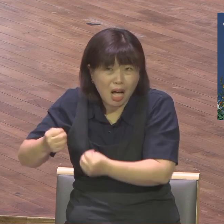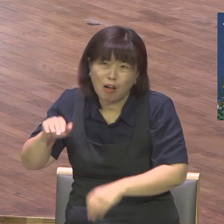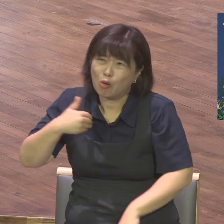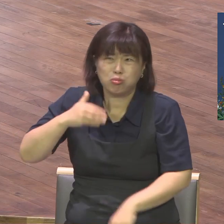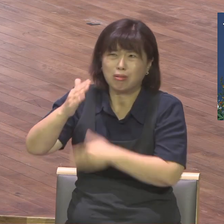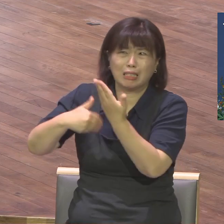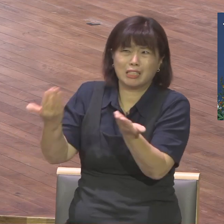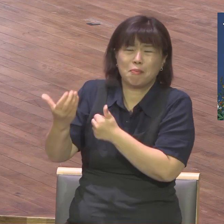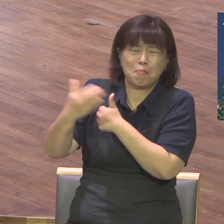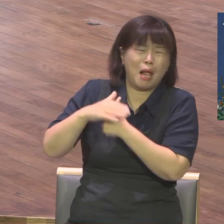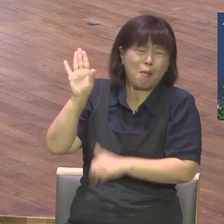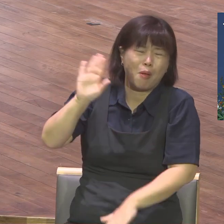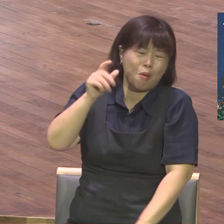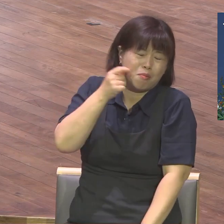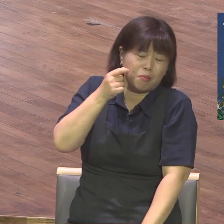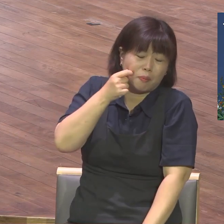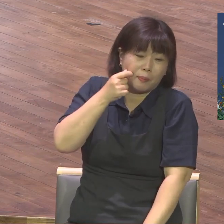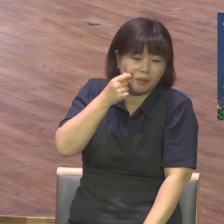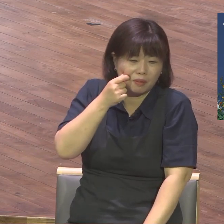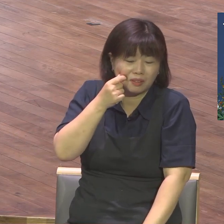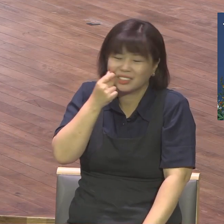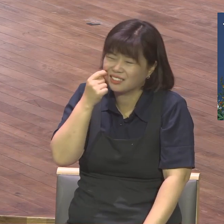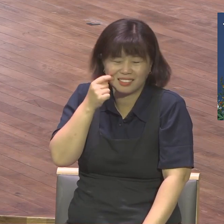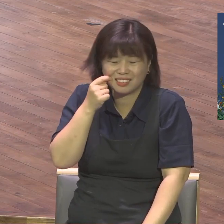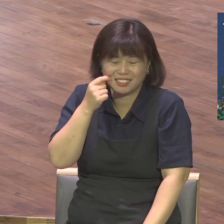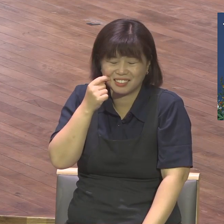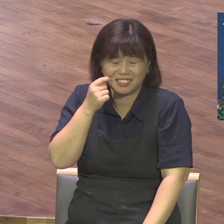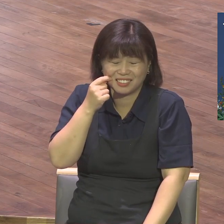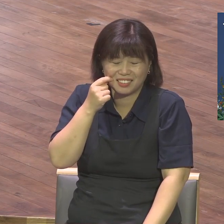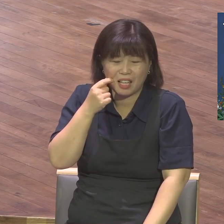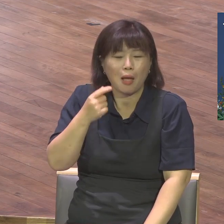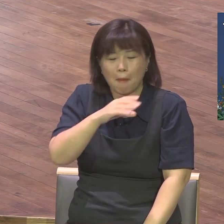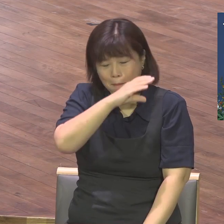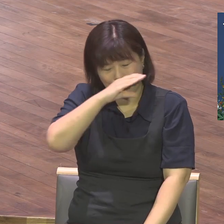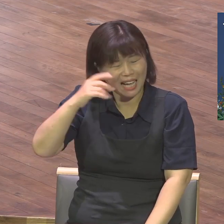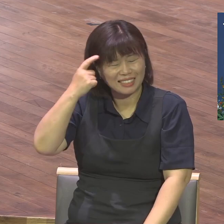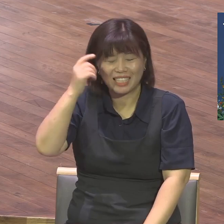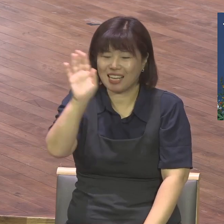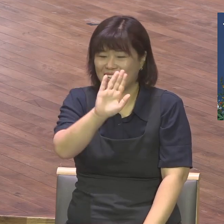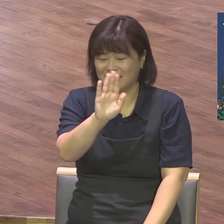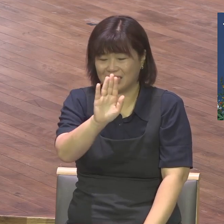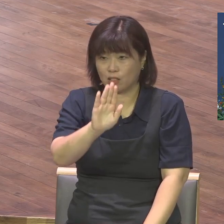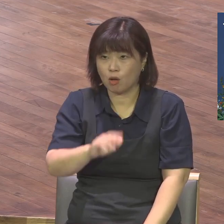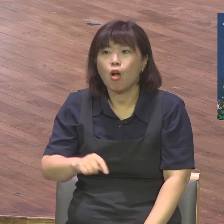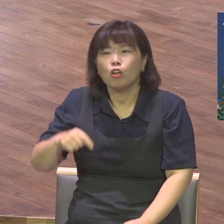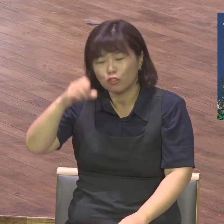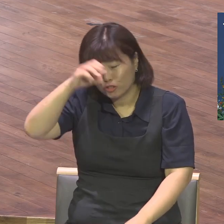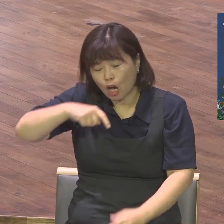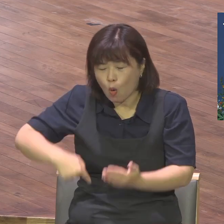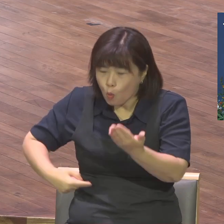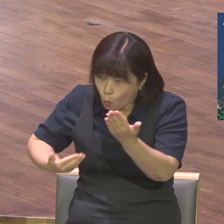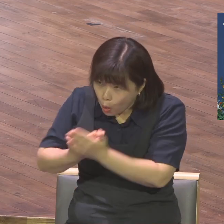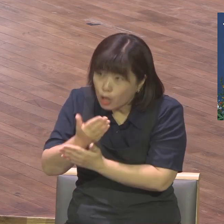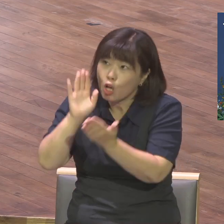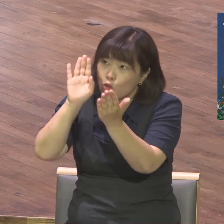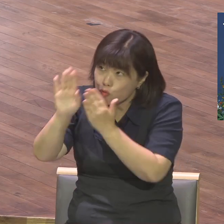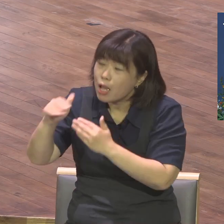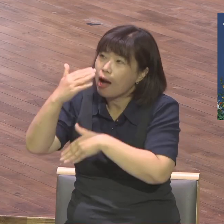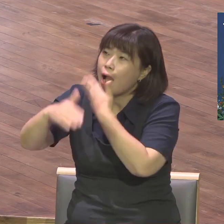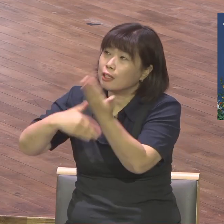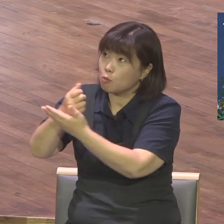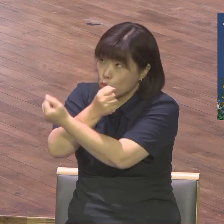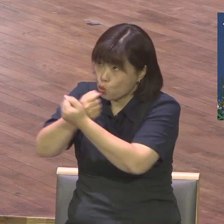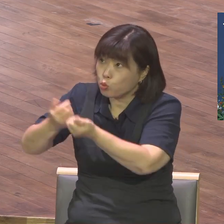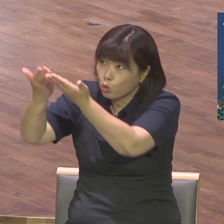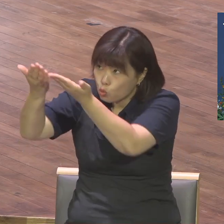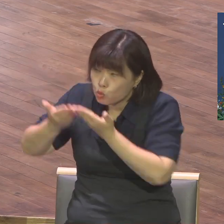이사야처럼 회개해야지요. 그러면 회개하면 용서해 주시지요. 이렇게 죄사함의 축복을 받은